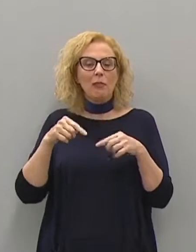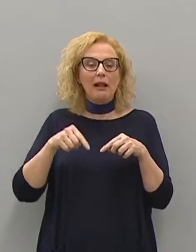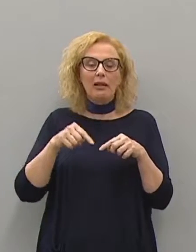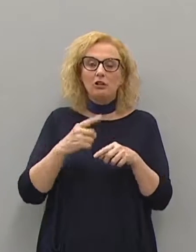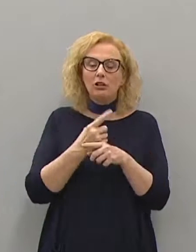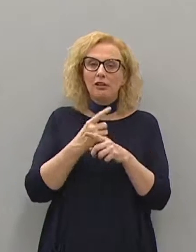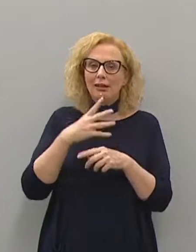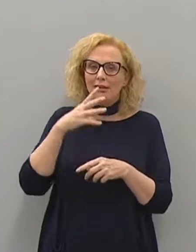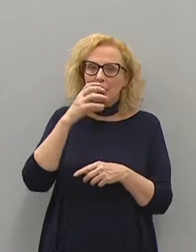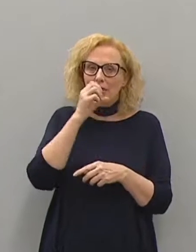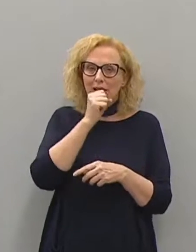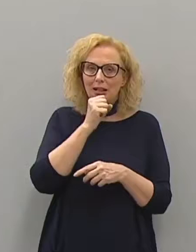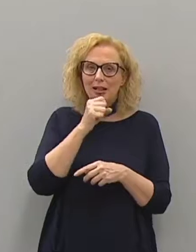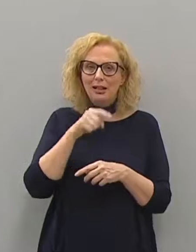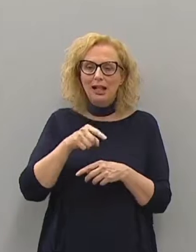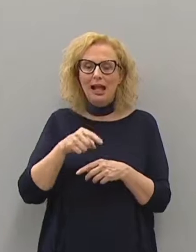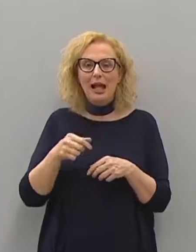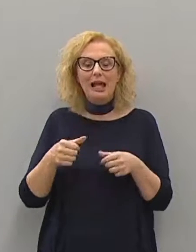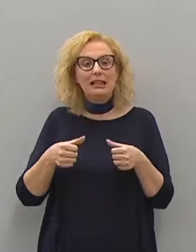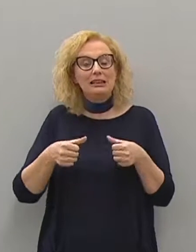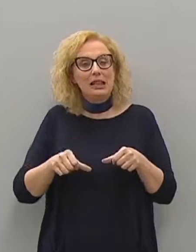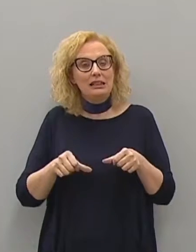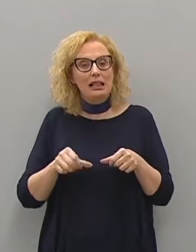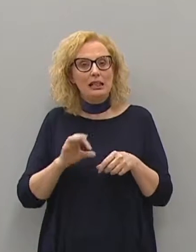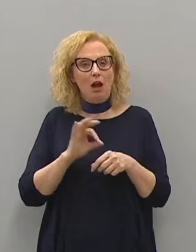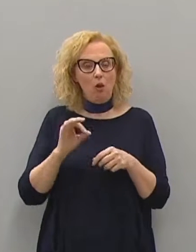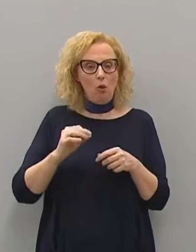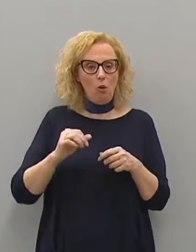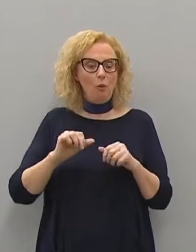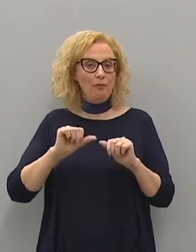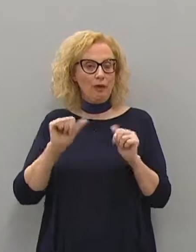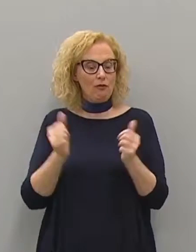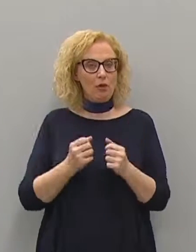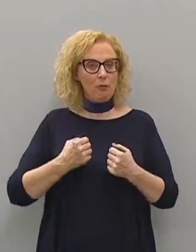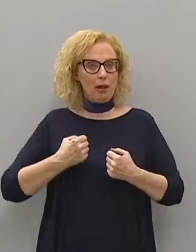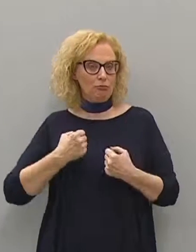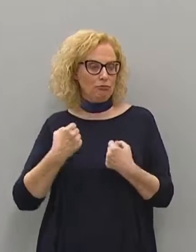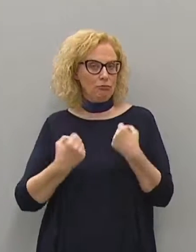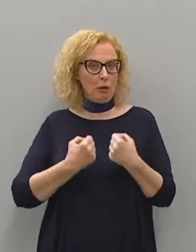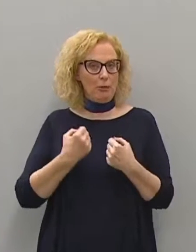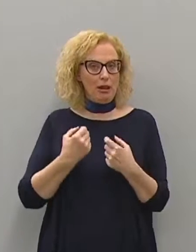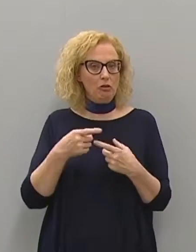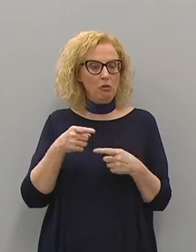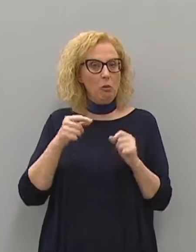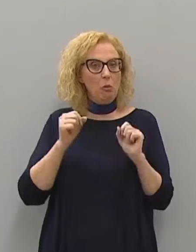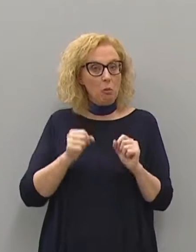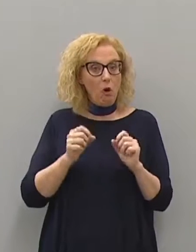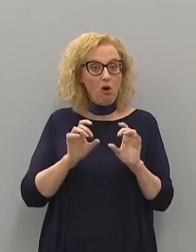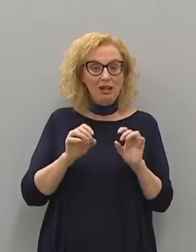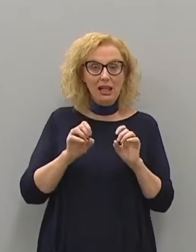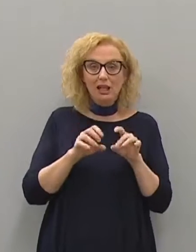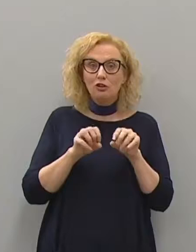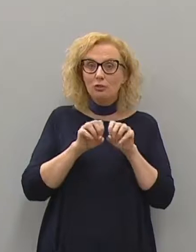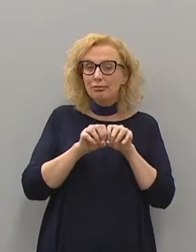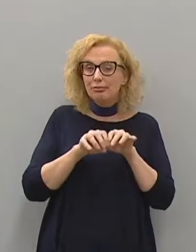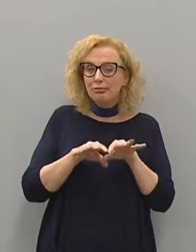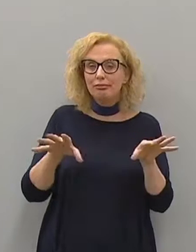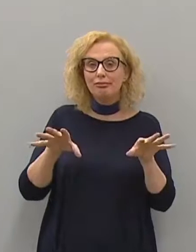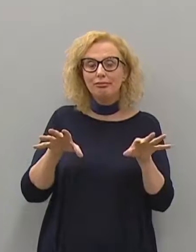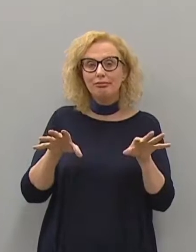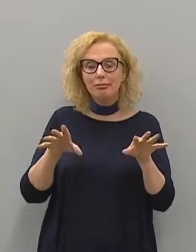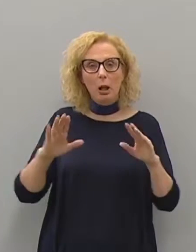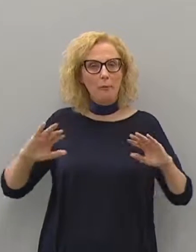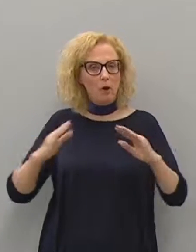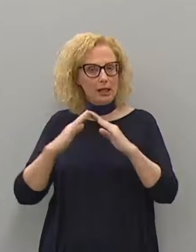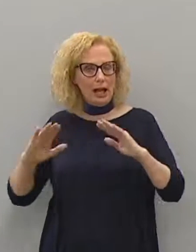se la residenzialità la modalità di vivere delle persone in montagna possa far morire la circolazione del virus ma è evidente che la